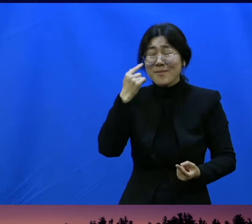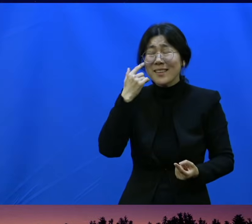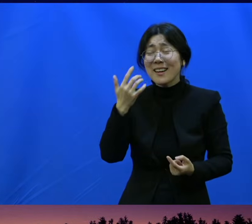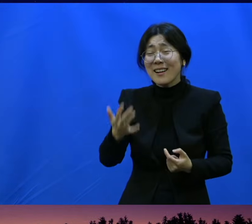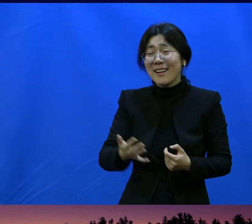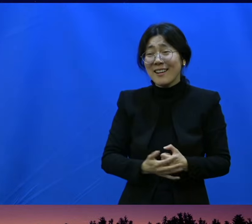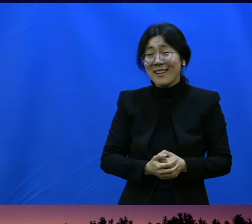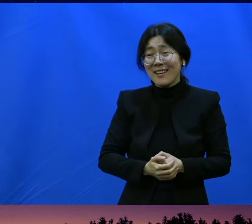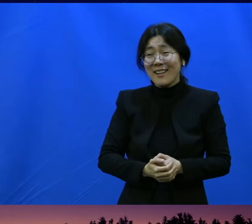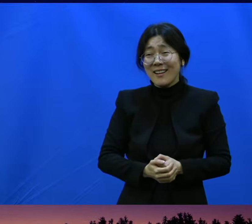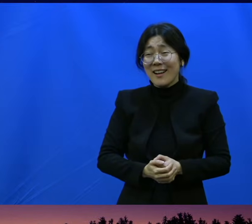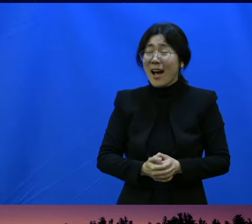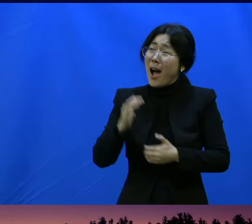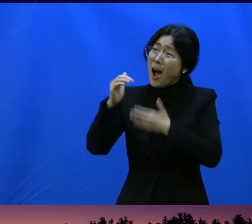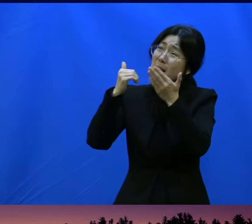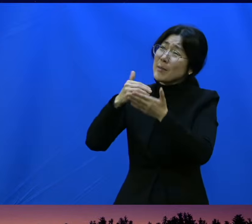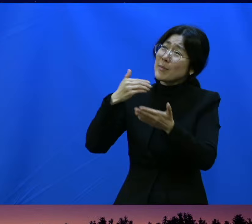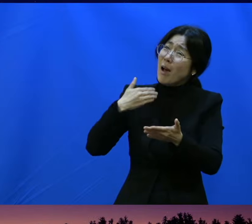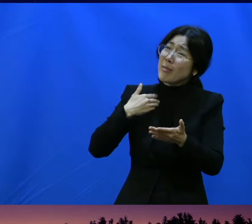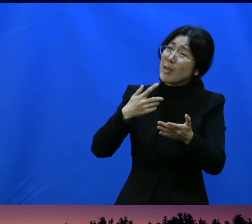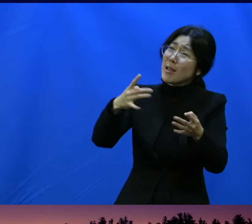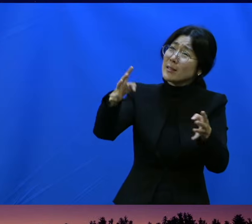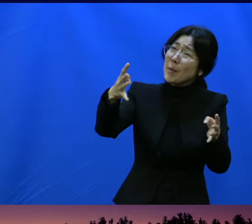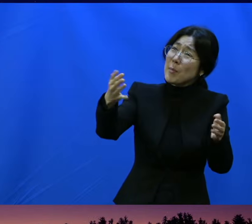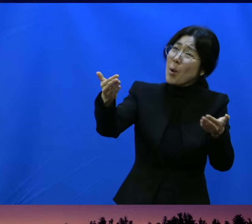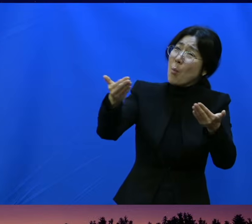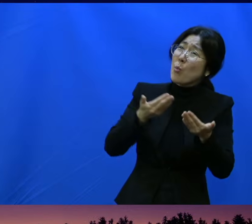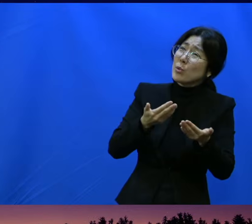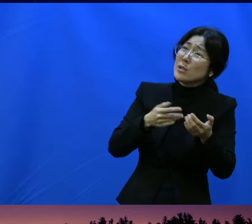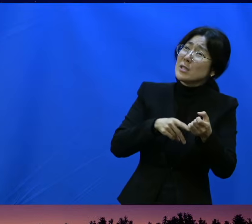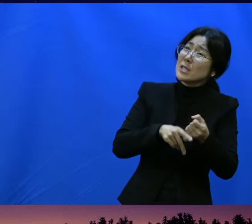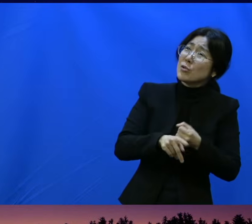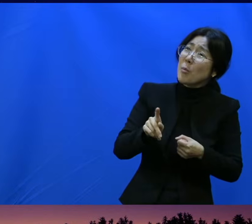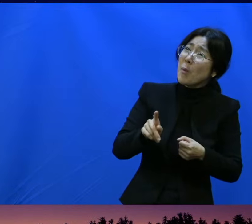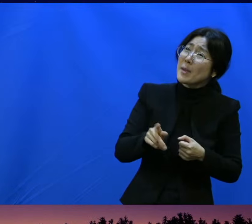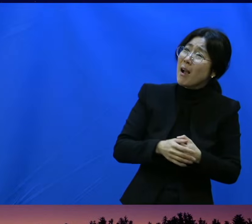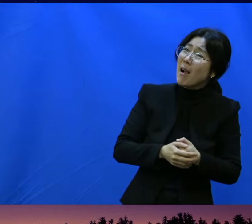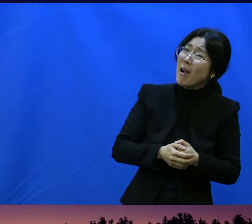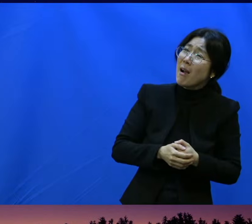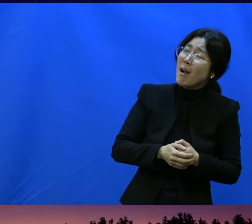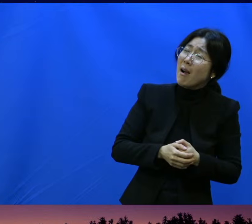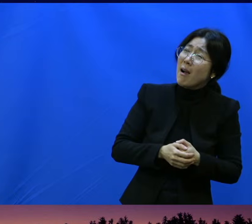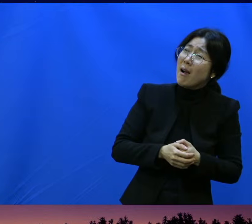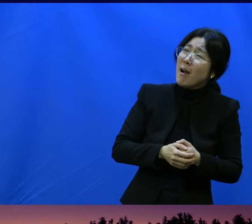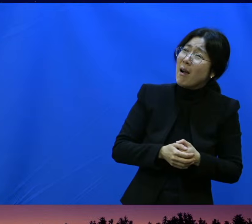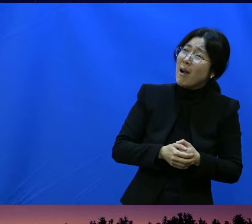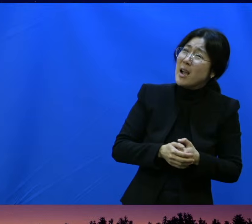왜 이런 사람들을 나에게로 보내시는가? 근데 여러분, 놀라운 것은요, 다윗은 그들을 거부하지 않아요.